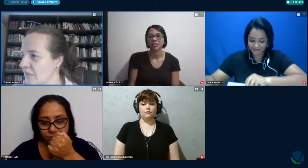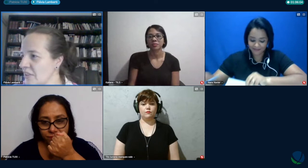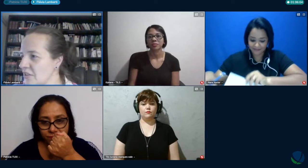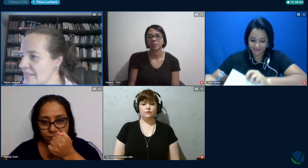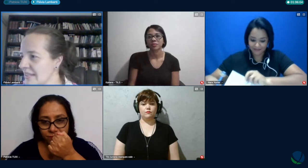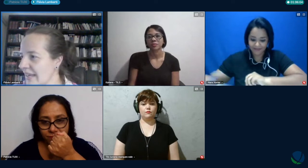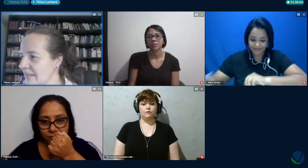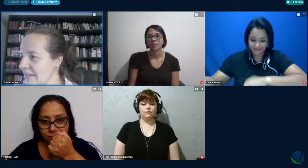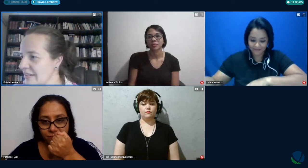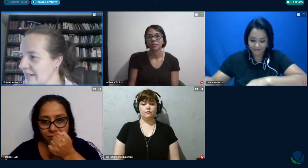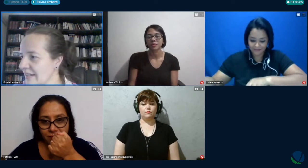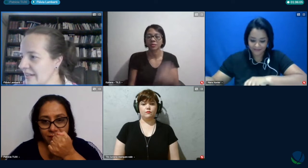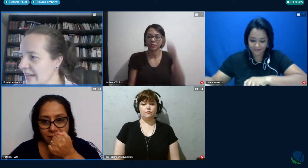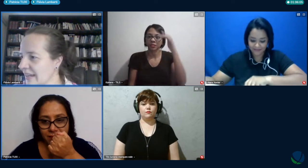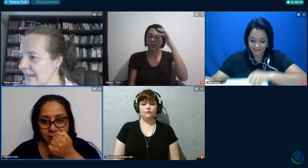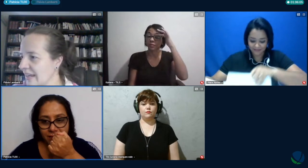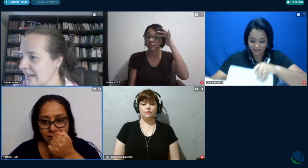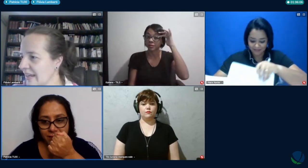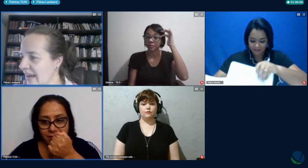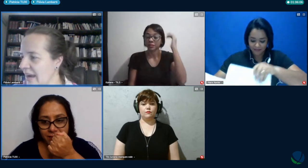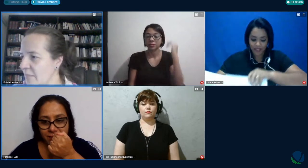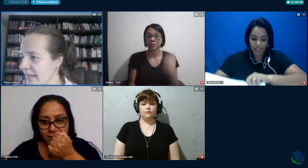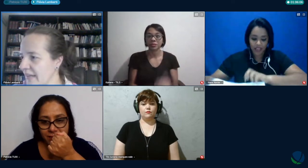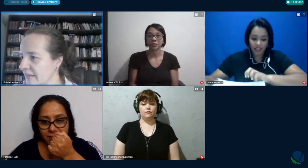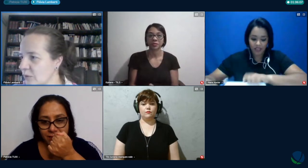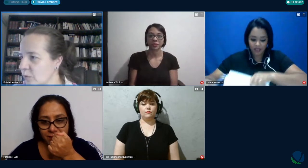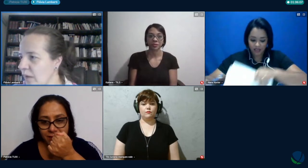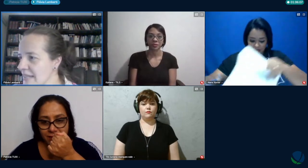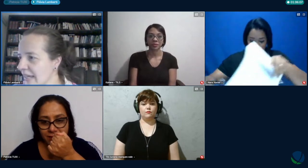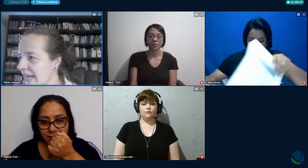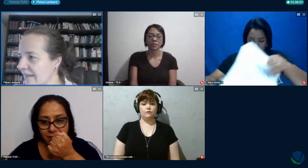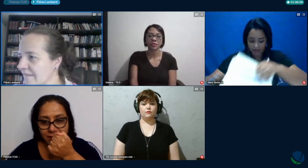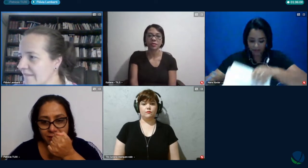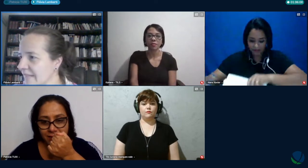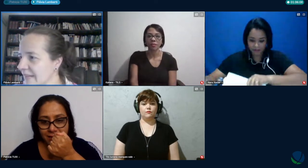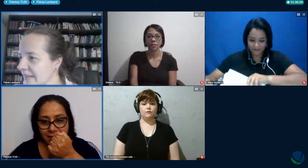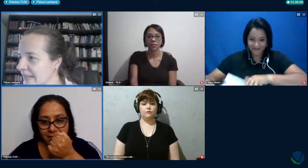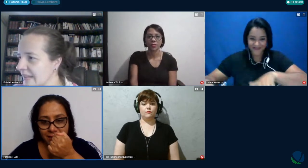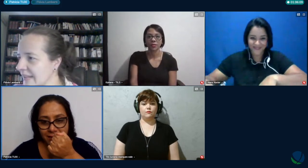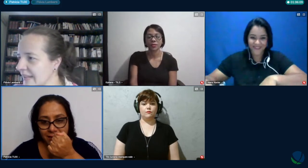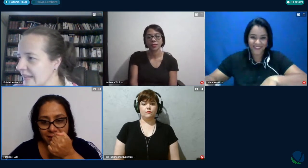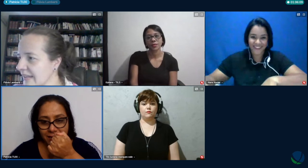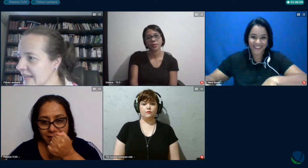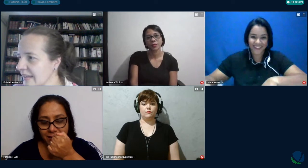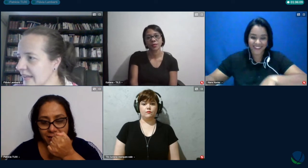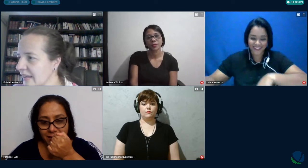Quadro 27? É. Ah, peraí, tô quase lá.